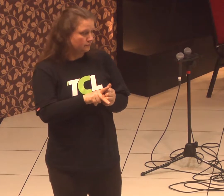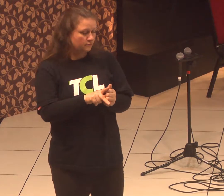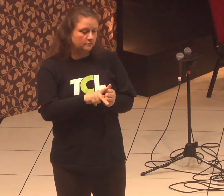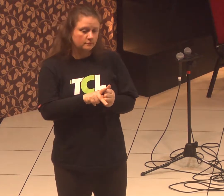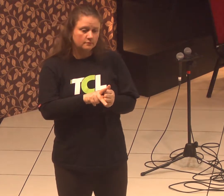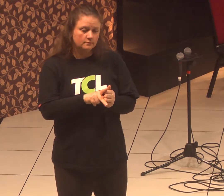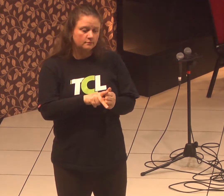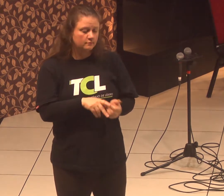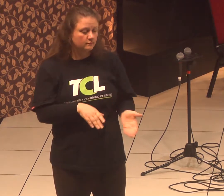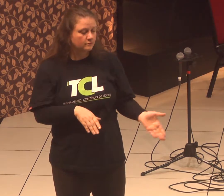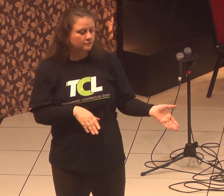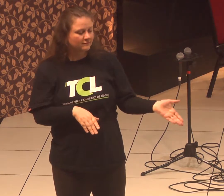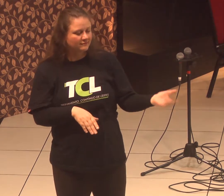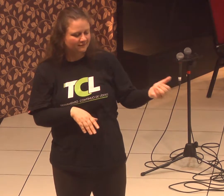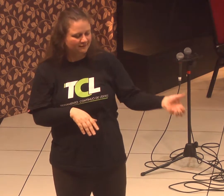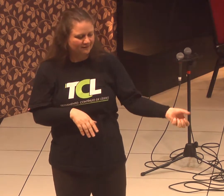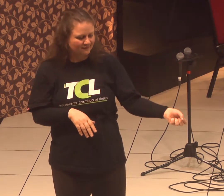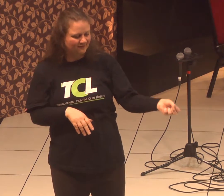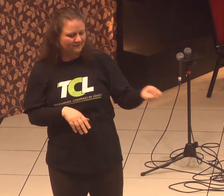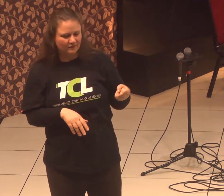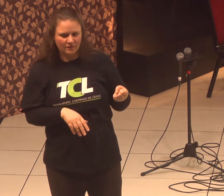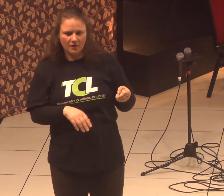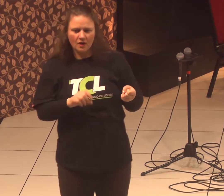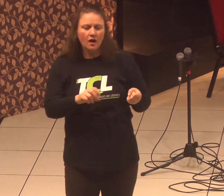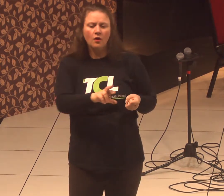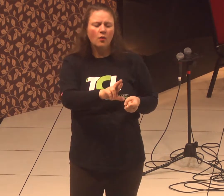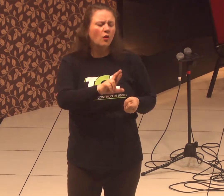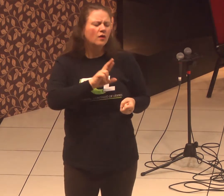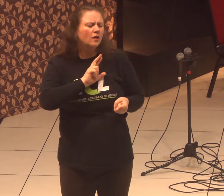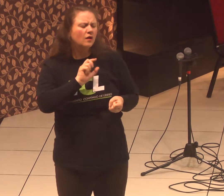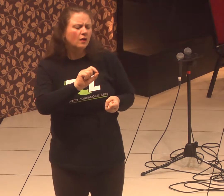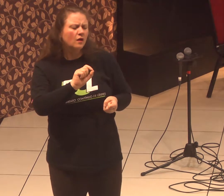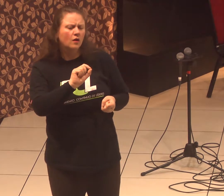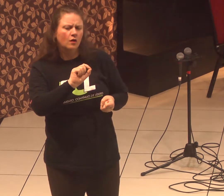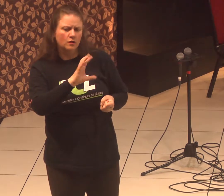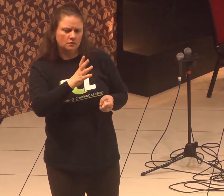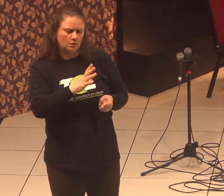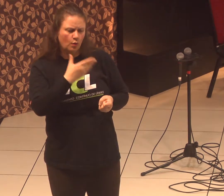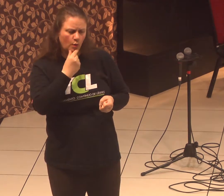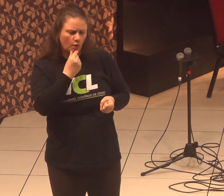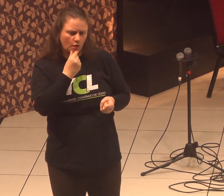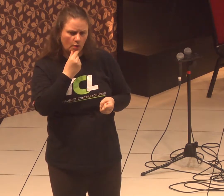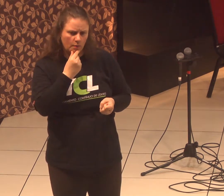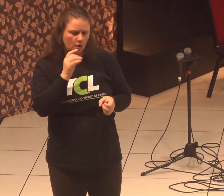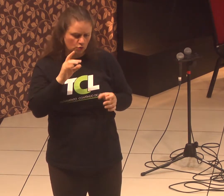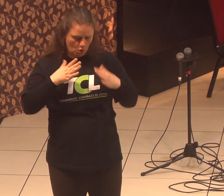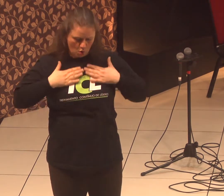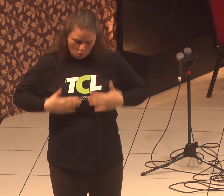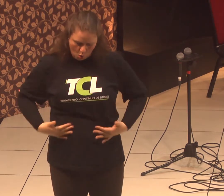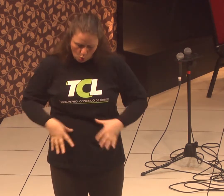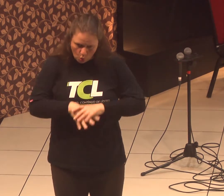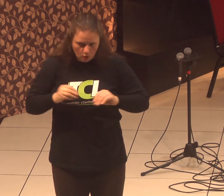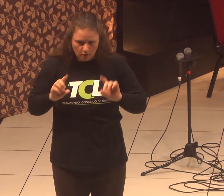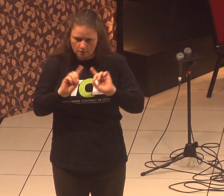Esse milagre resultou não só no benefício físico daquele homem, mas trouxe um testemunho de louvor e glória